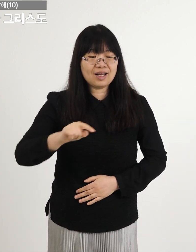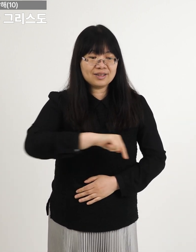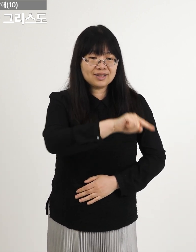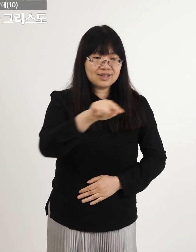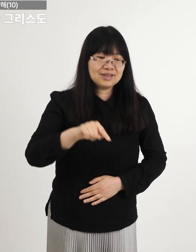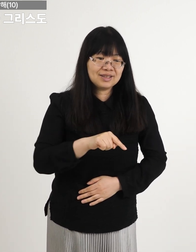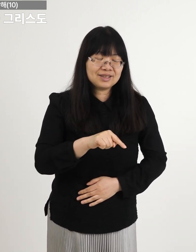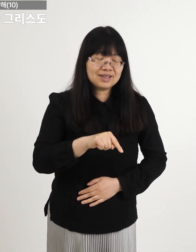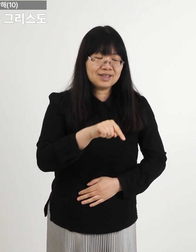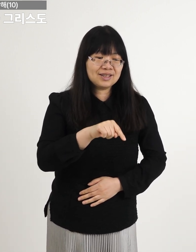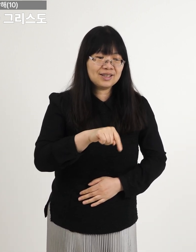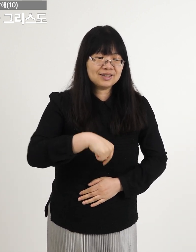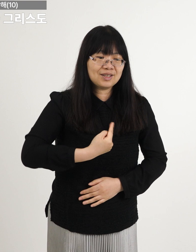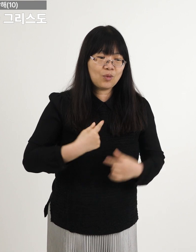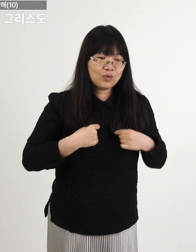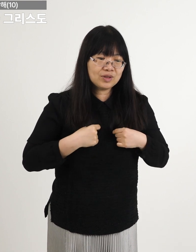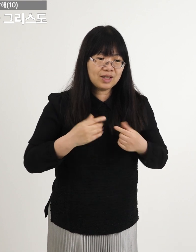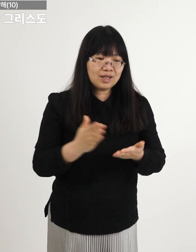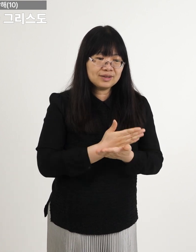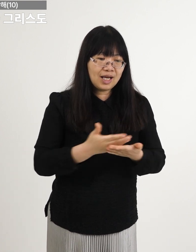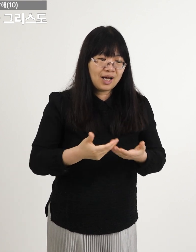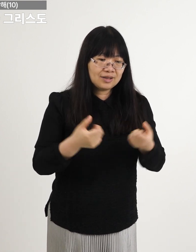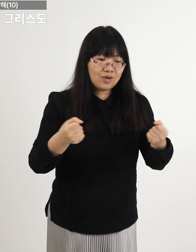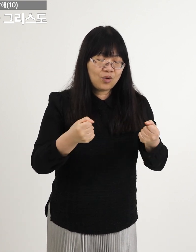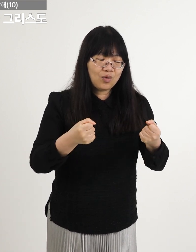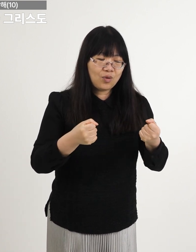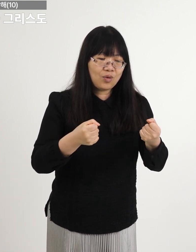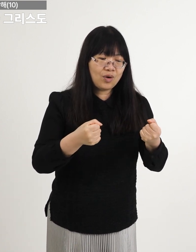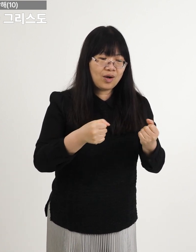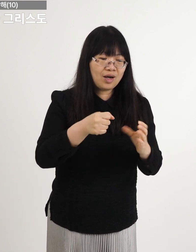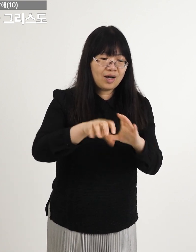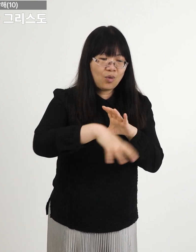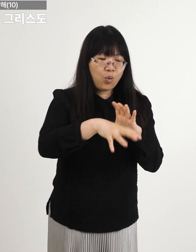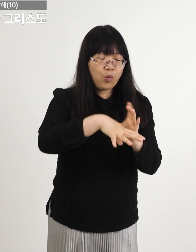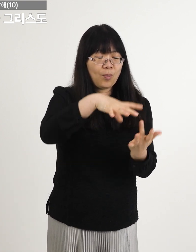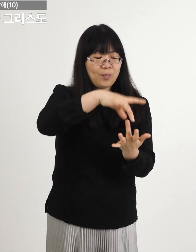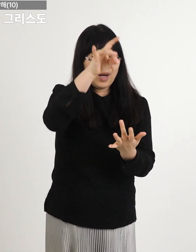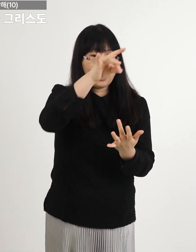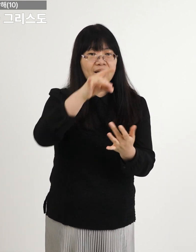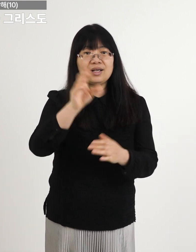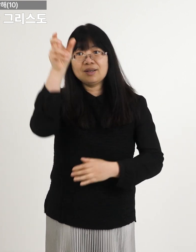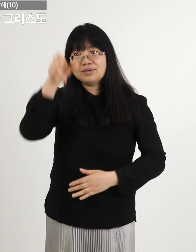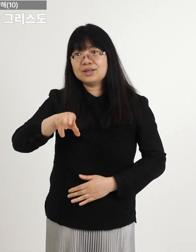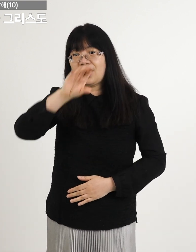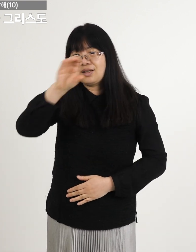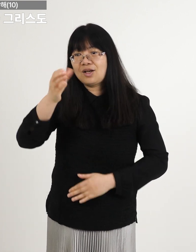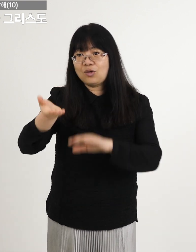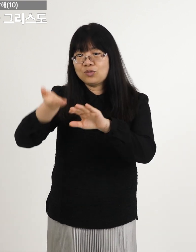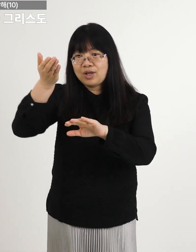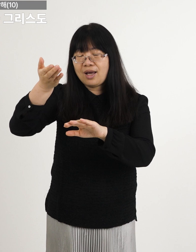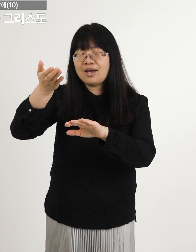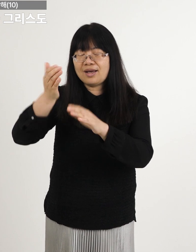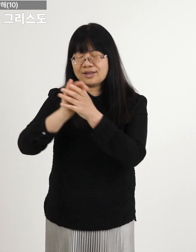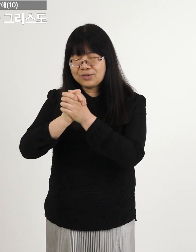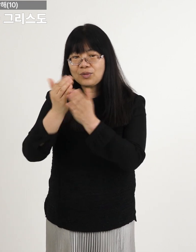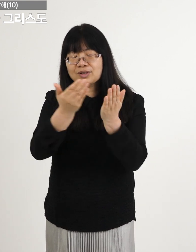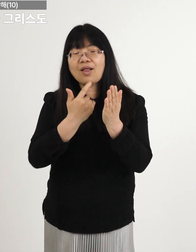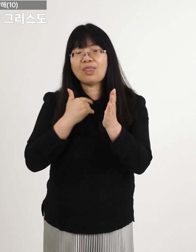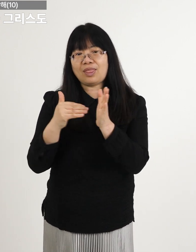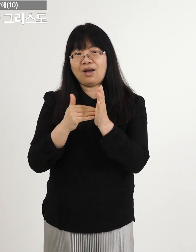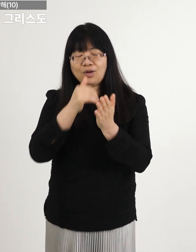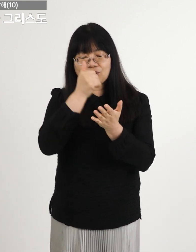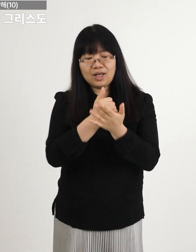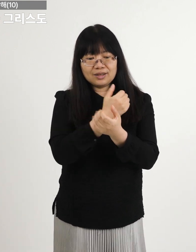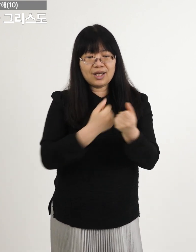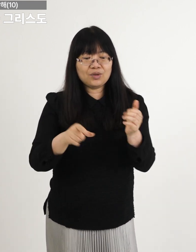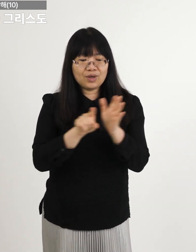그들이 그의 옷을 나눠 제비 뽑을세. 십자가에서 올려드린 기도입니다. 이 죄를 사하기